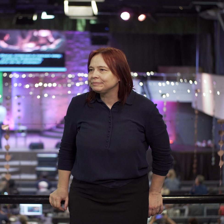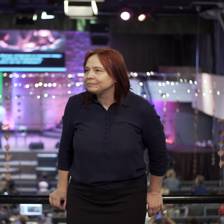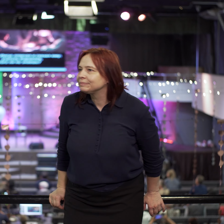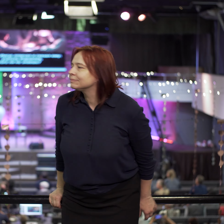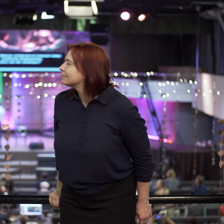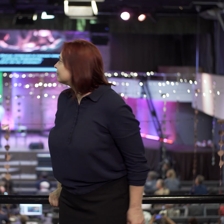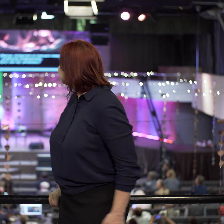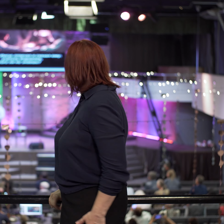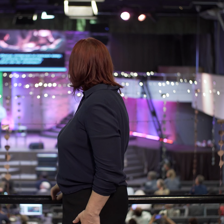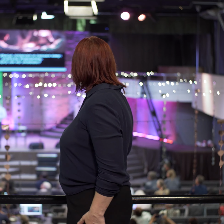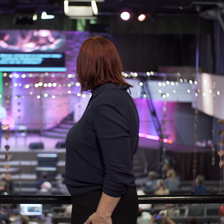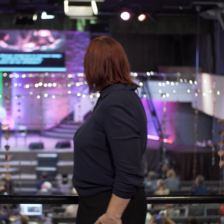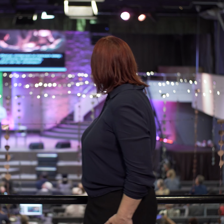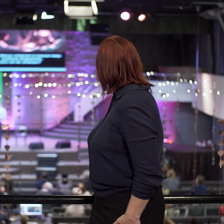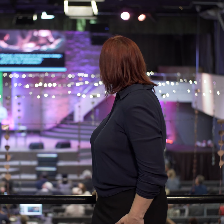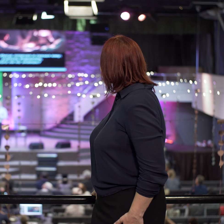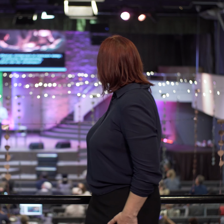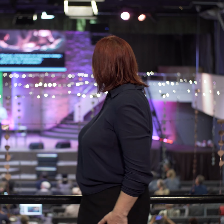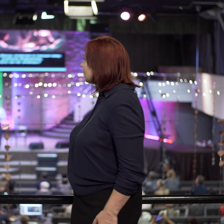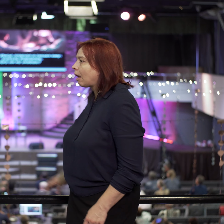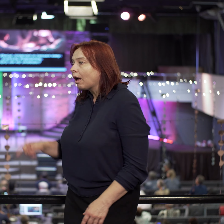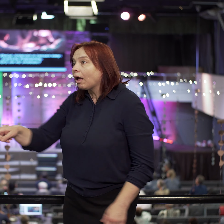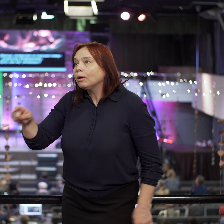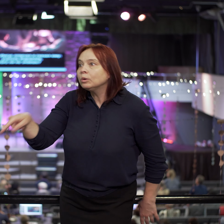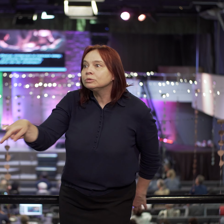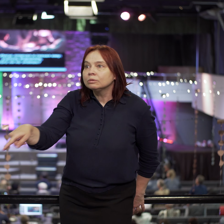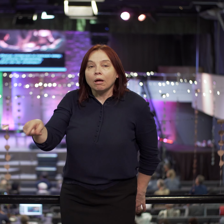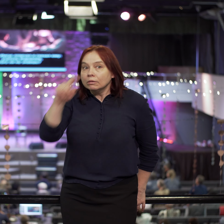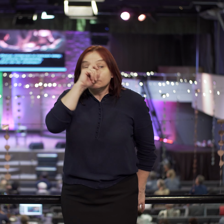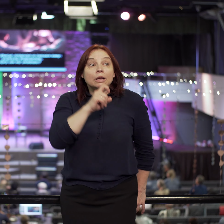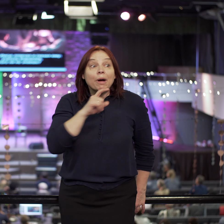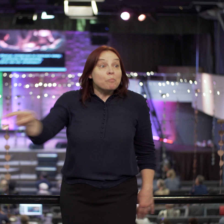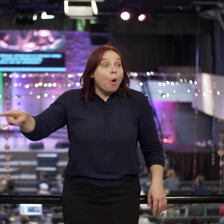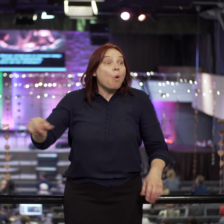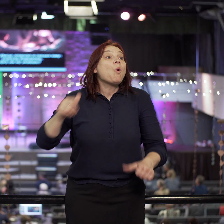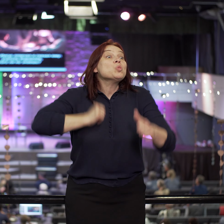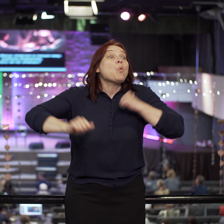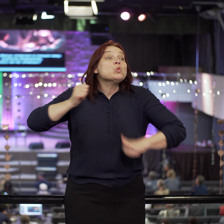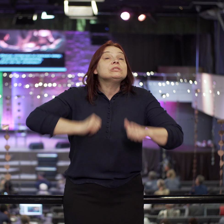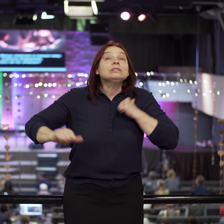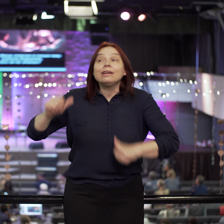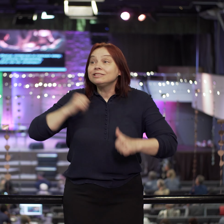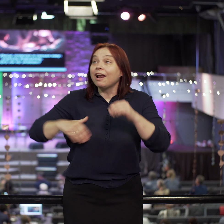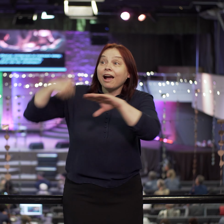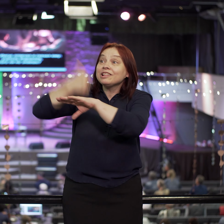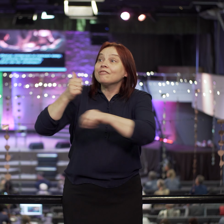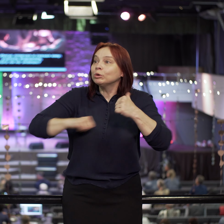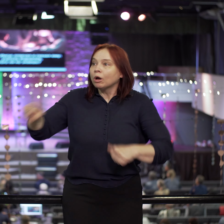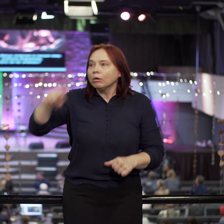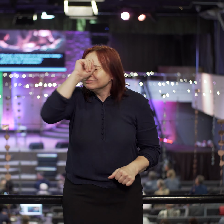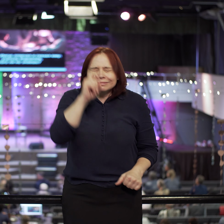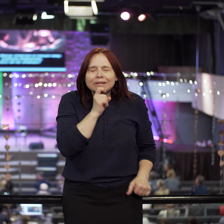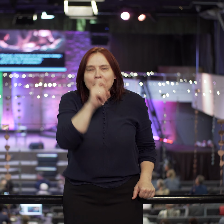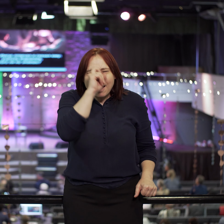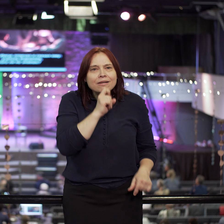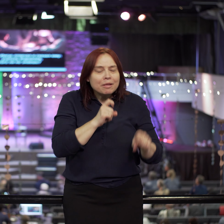Христос, Никодим не понимает вообще, ему очень сложно понять, В чем